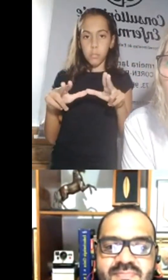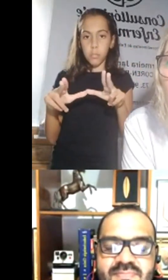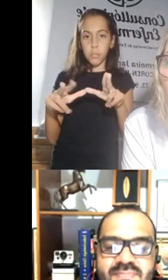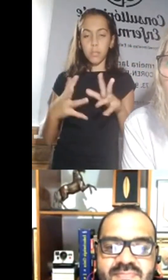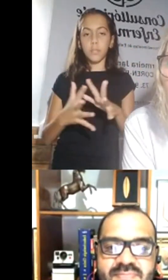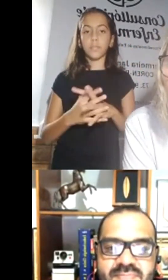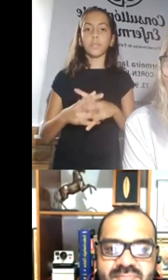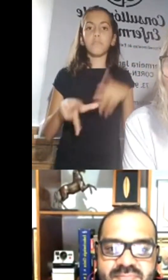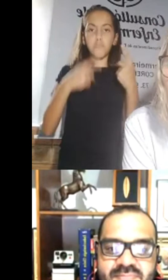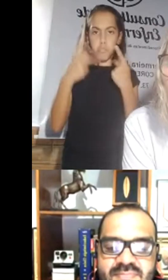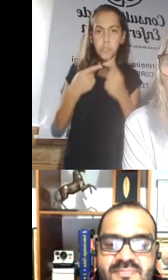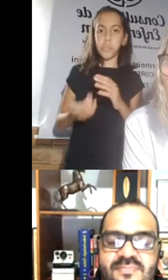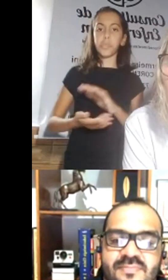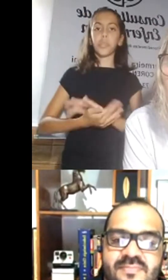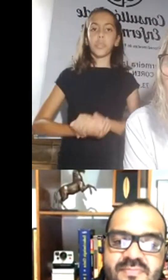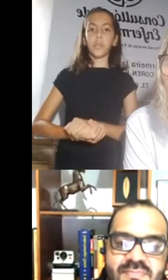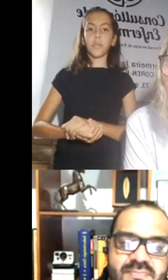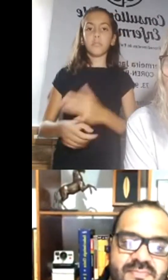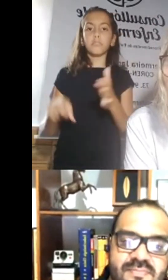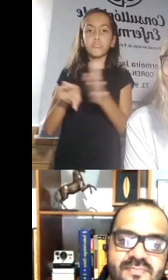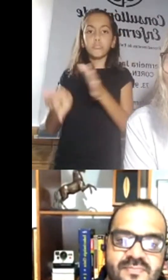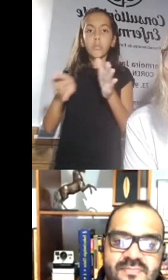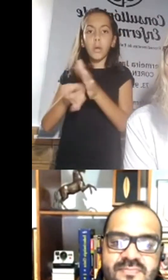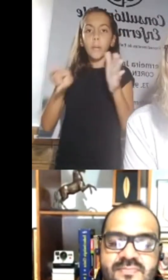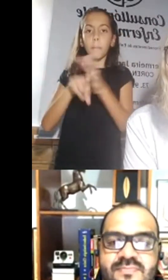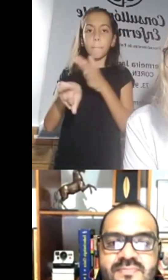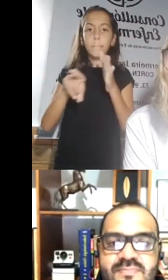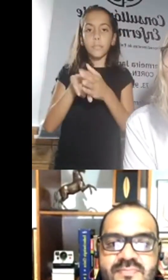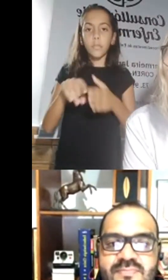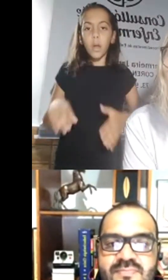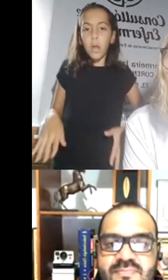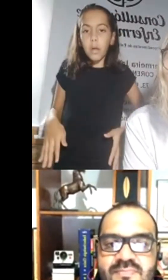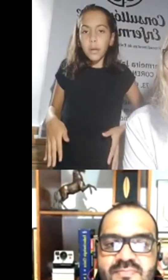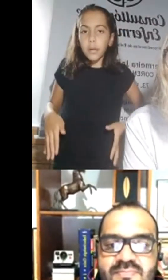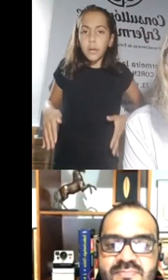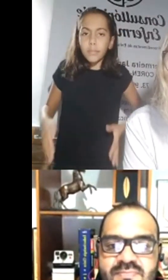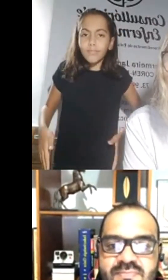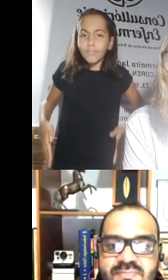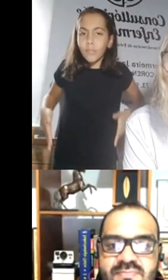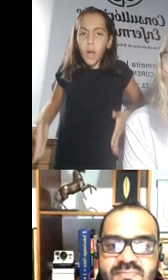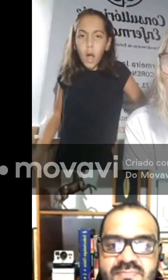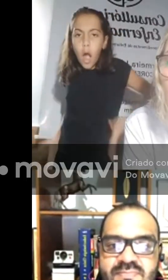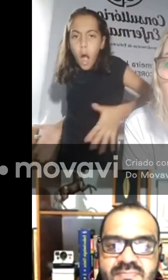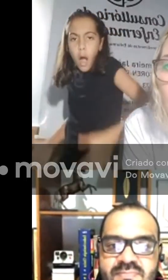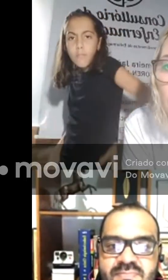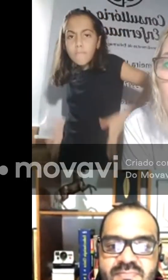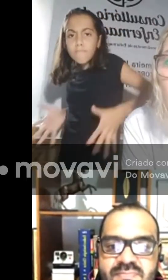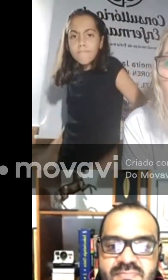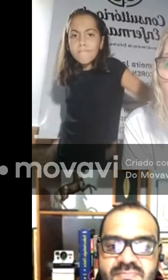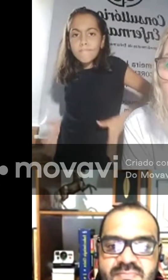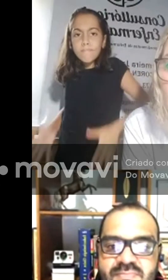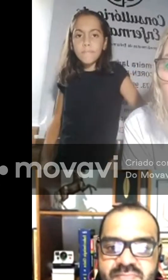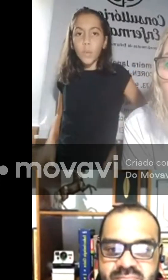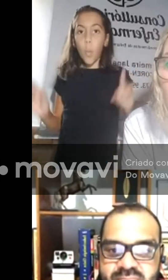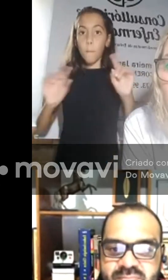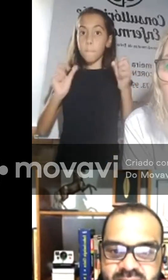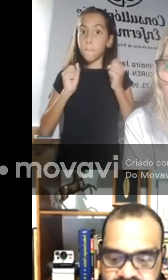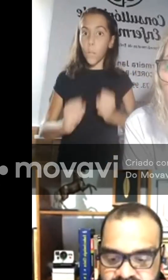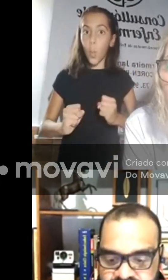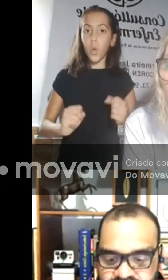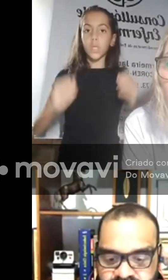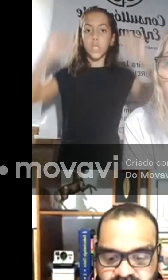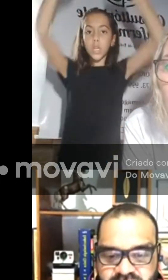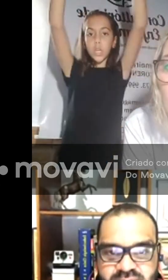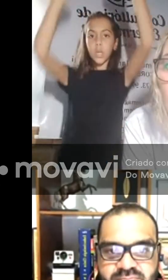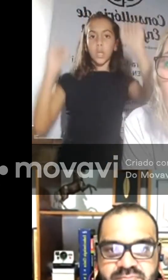seguinte, que a pessoa com deficiência ou mobilidade reduzida, que não pode praticar exercícios